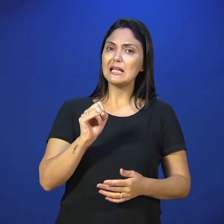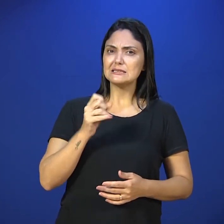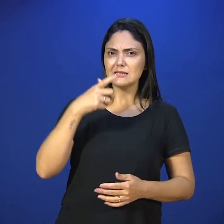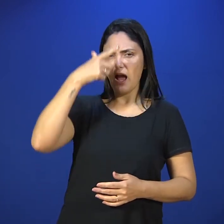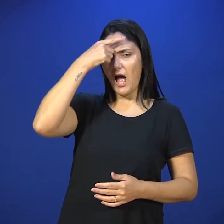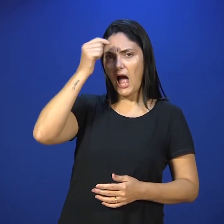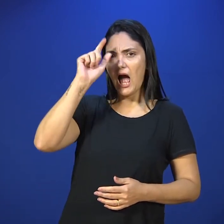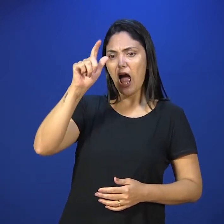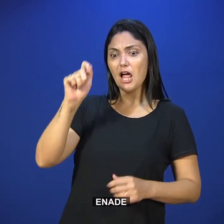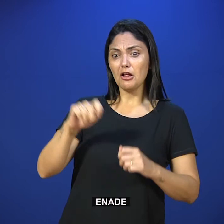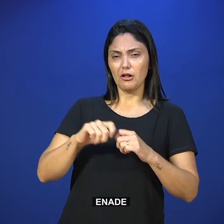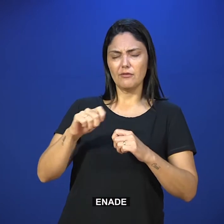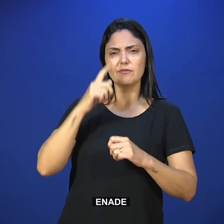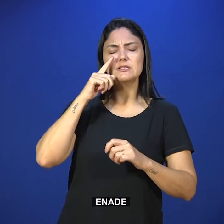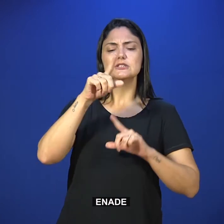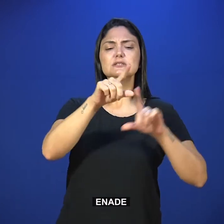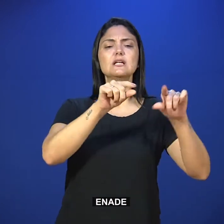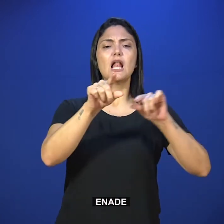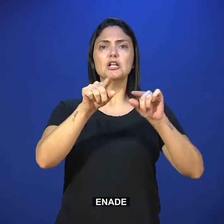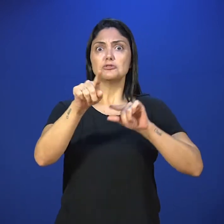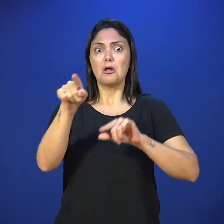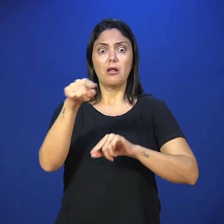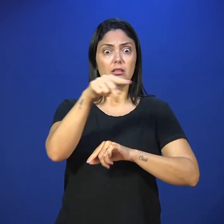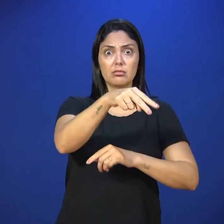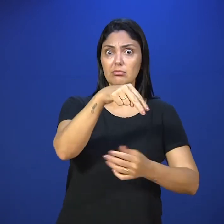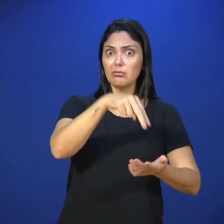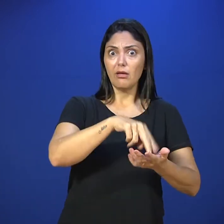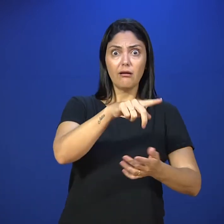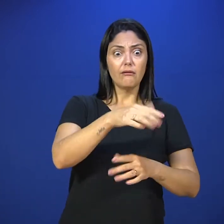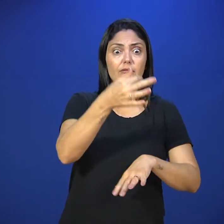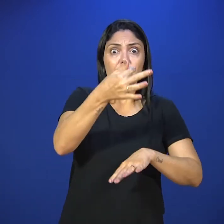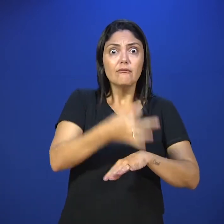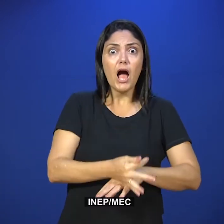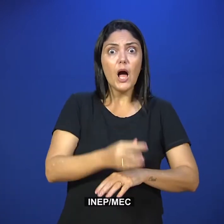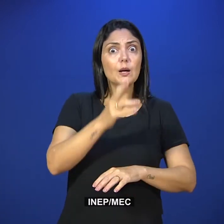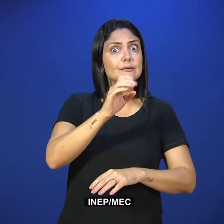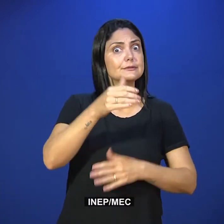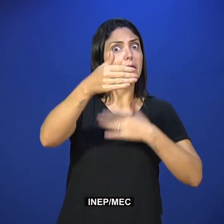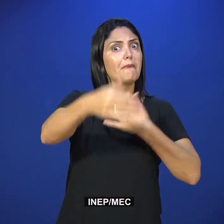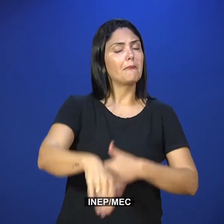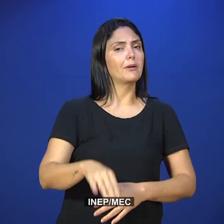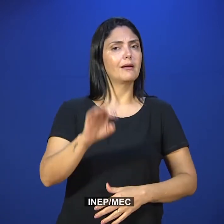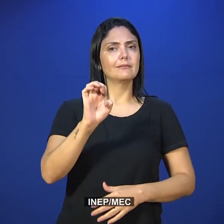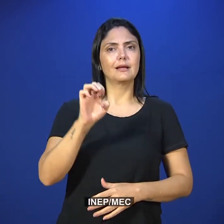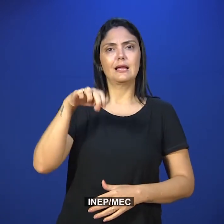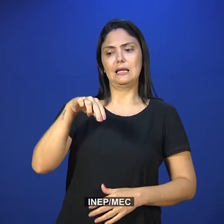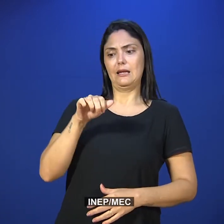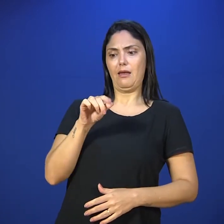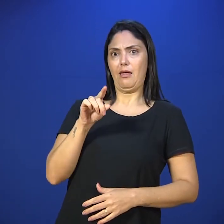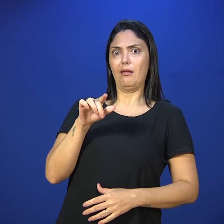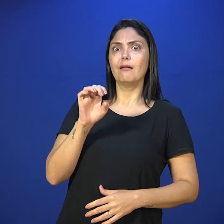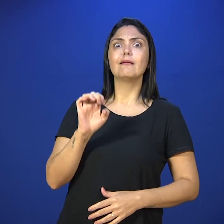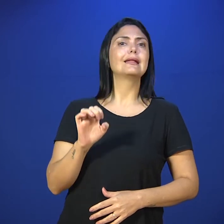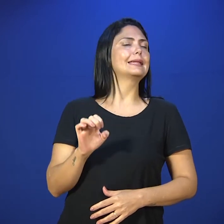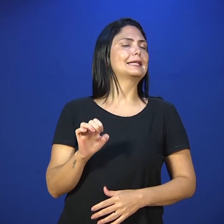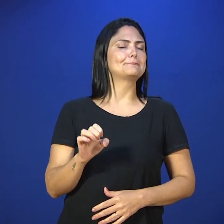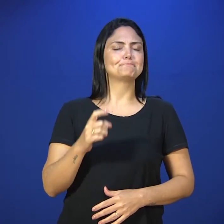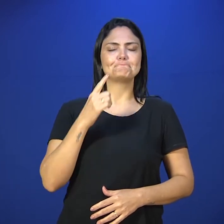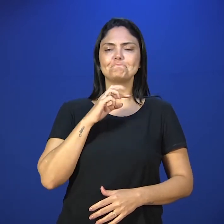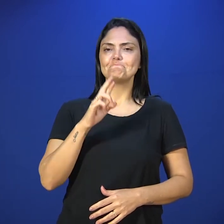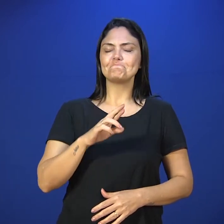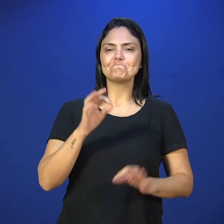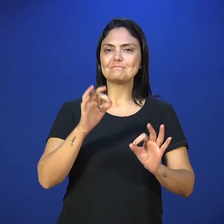acadêmico selecionado para realizar o ENAD não compareça no dia e local indicado pelo INEP/MEC, estará em